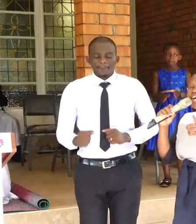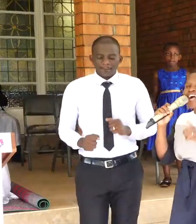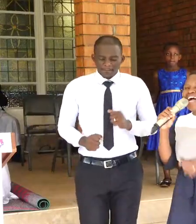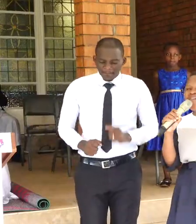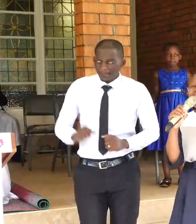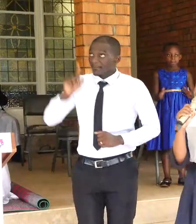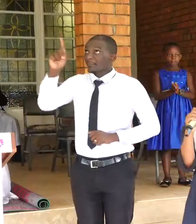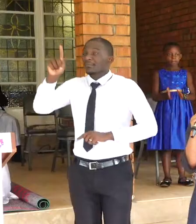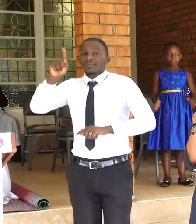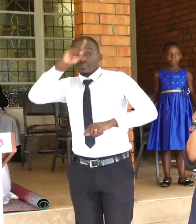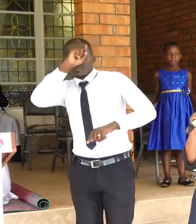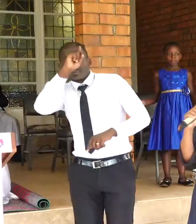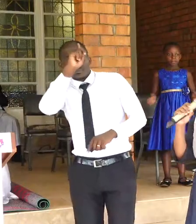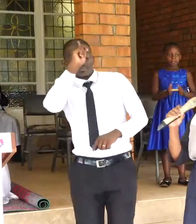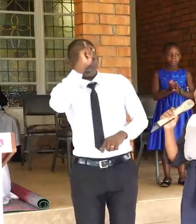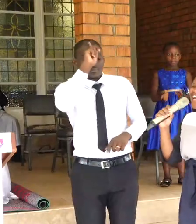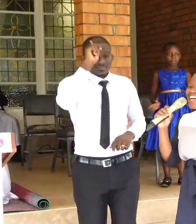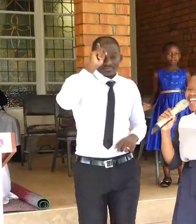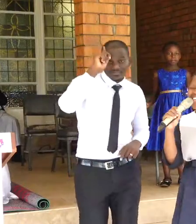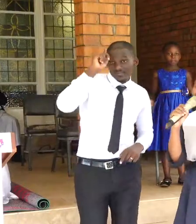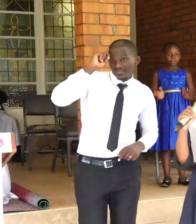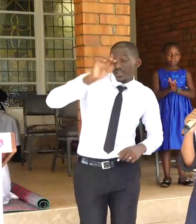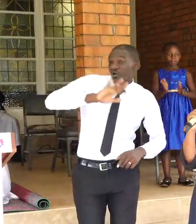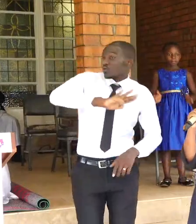Yegwe kabaka